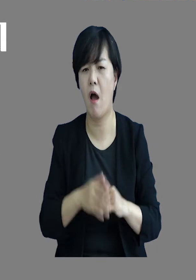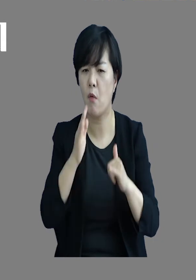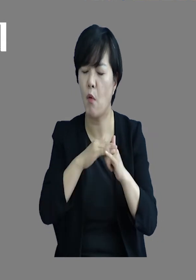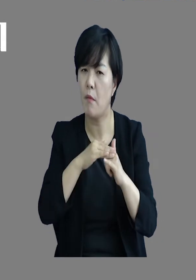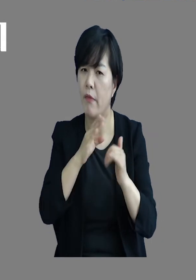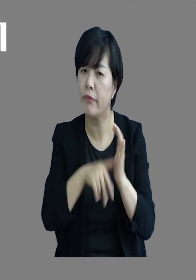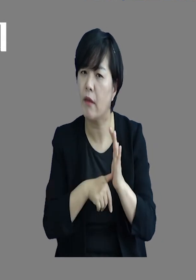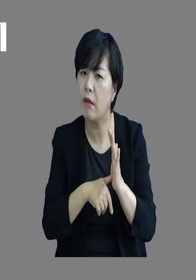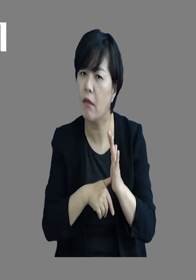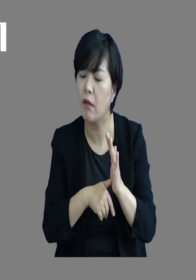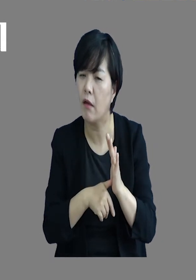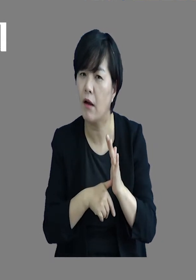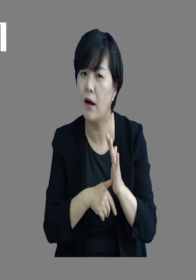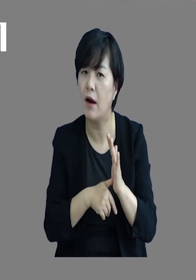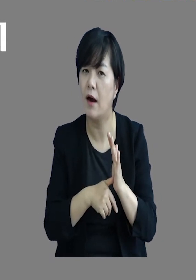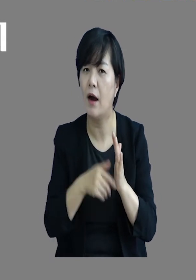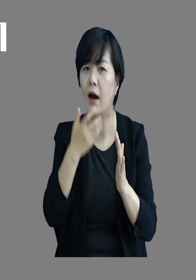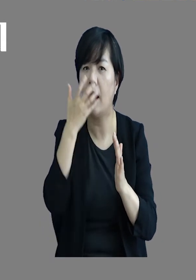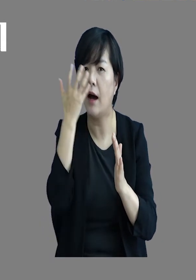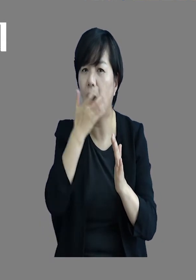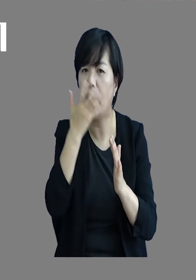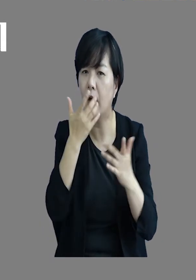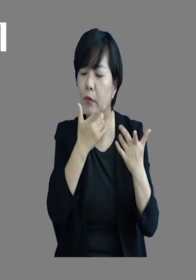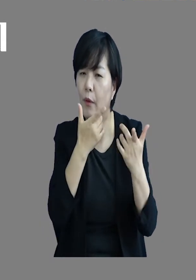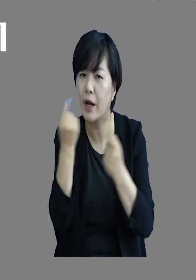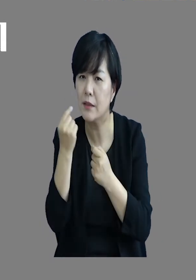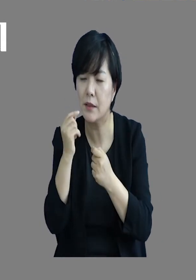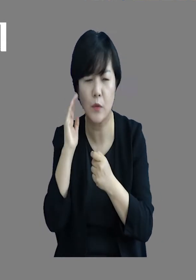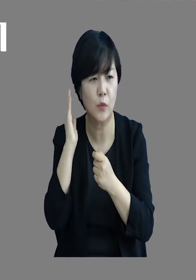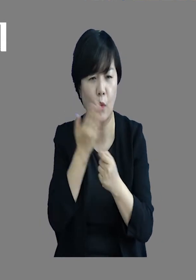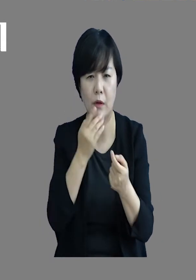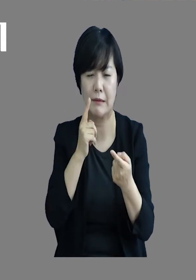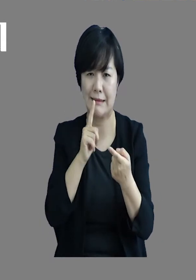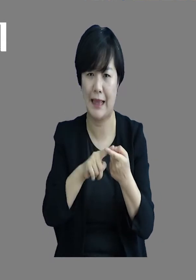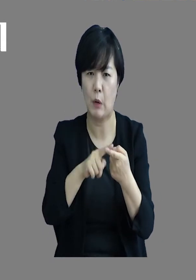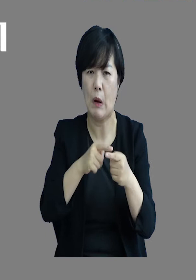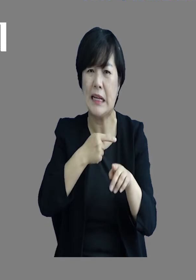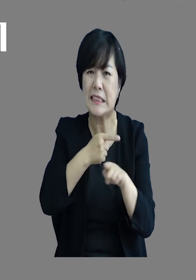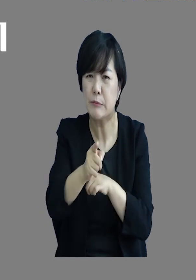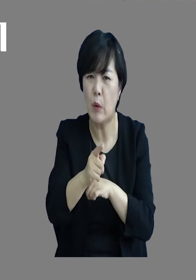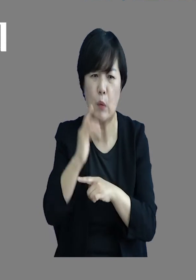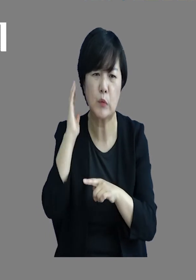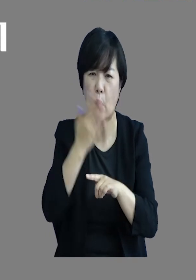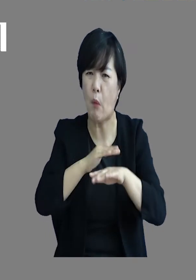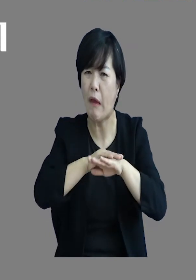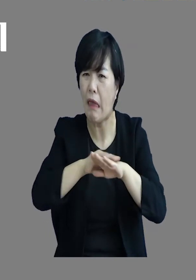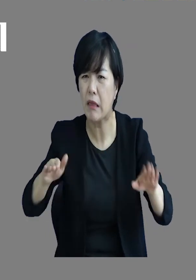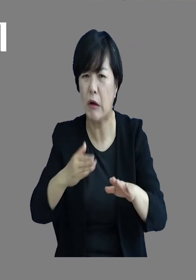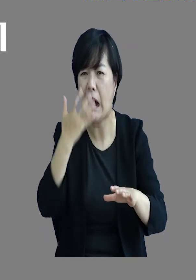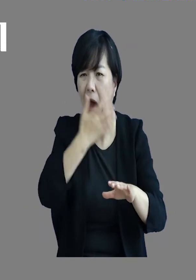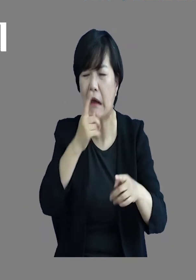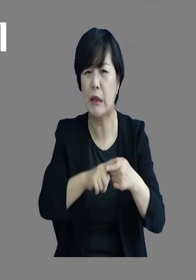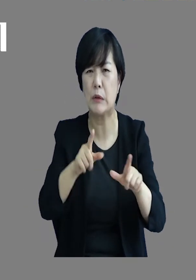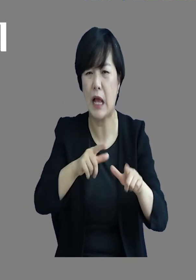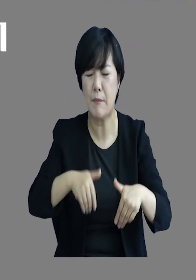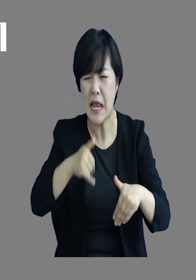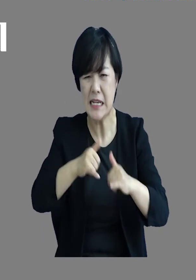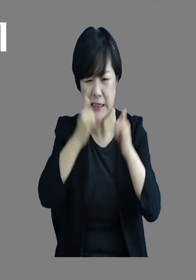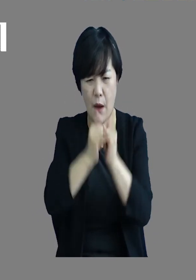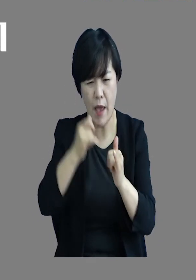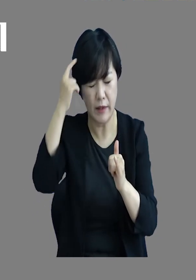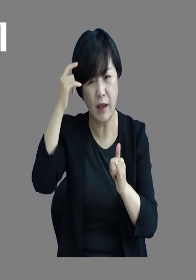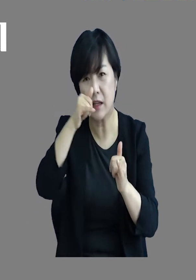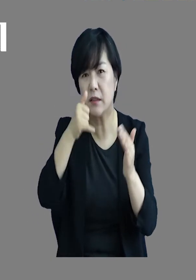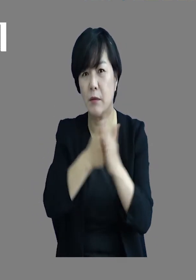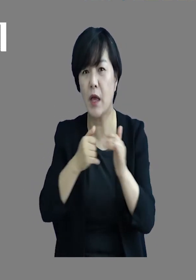때는 이 청인과 동일한, 그러니까 농인으로부터 극복해야 된다고 하는, 농인으로부터 벗어나야 된다고 하는 그런 사회적 인식